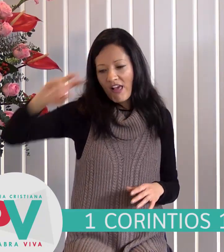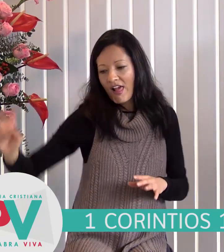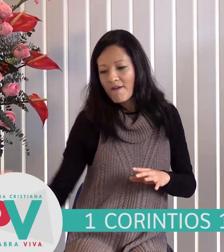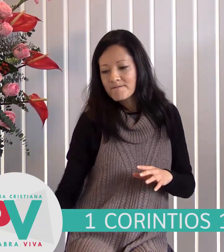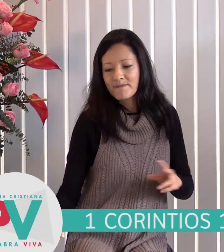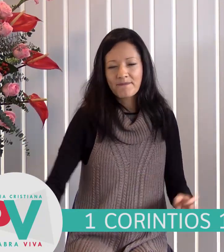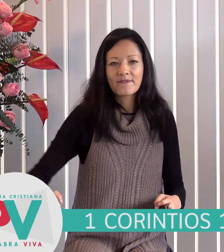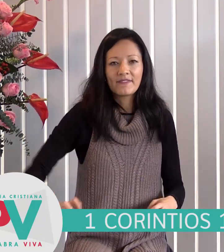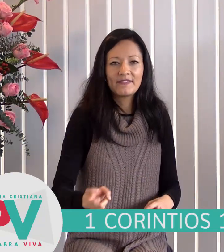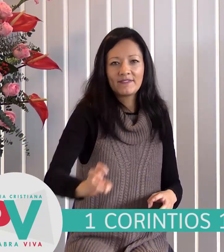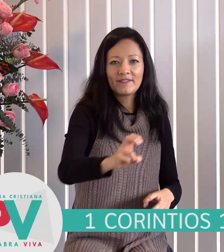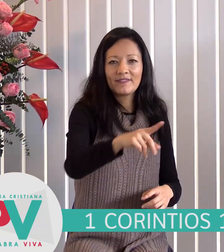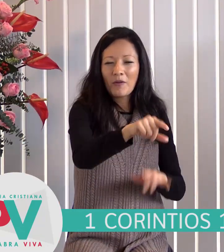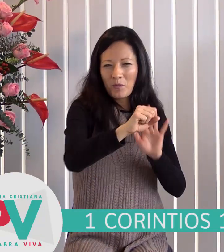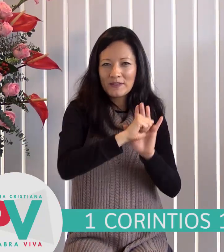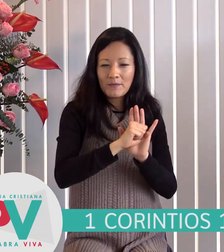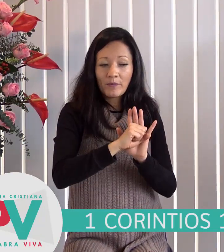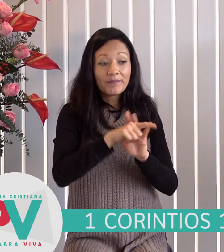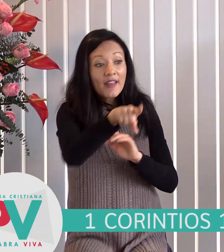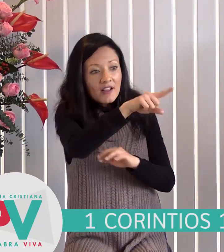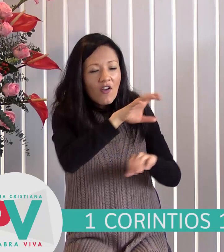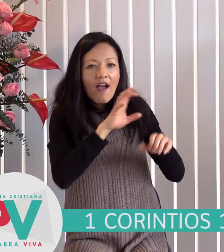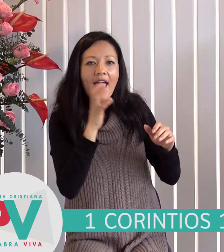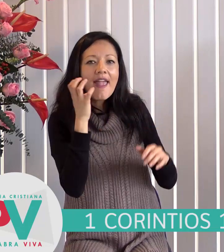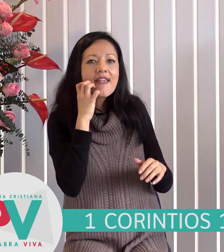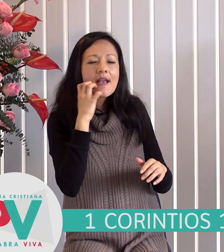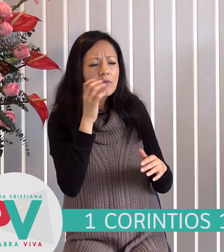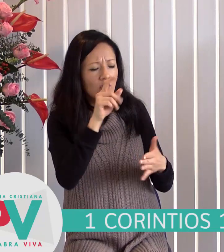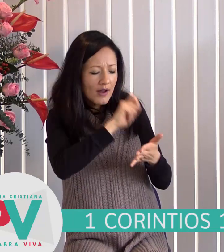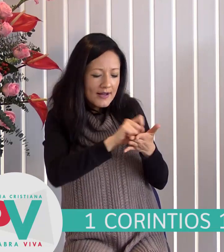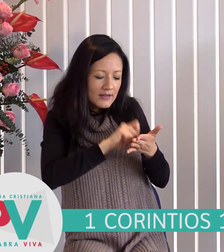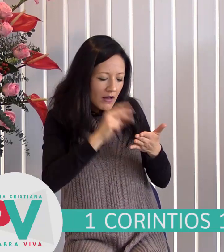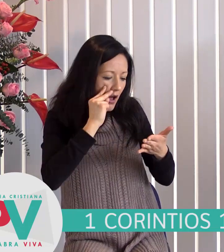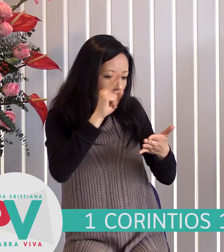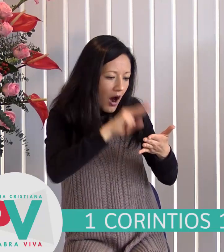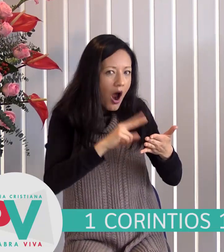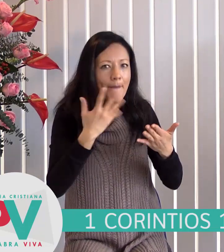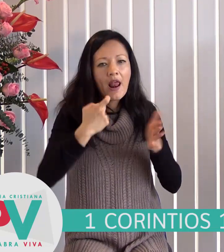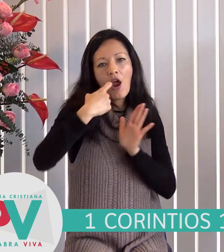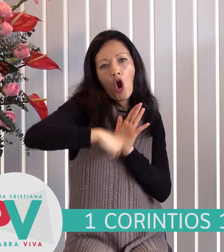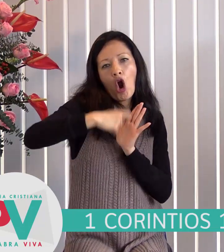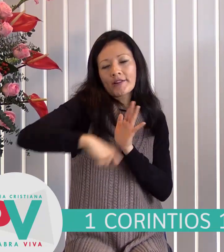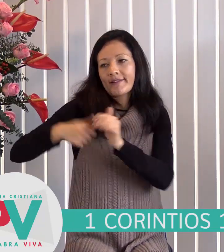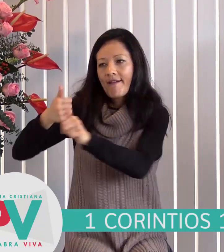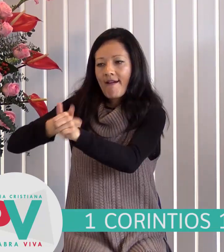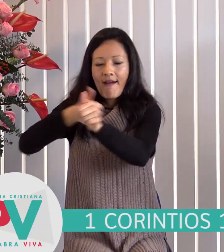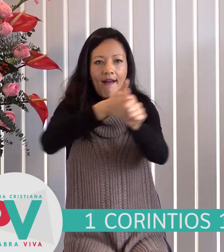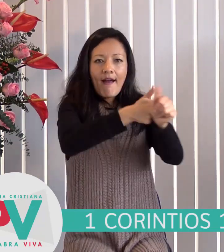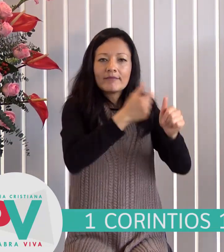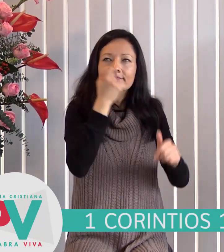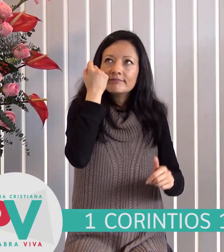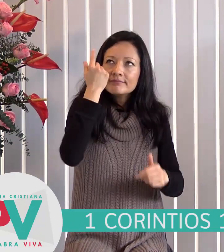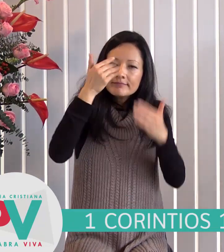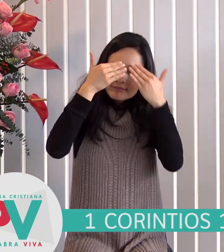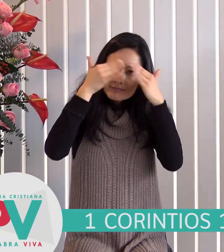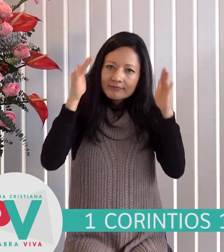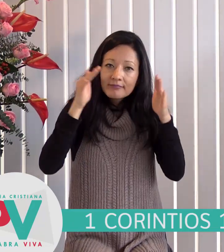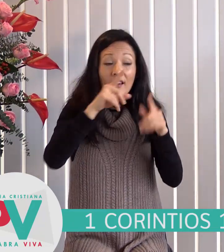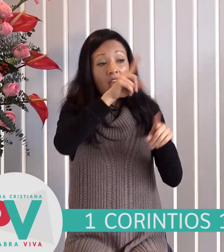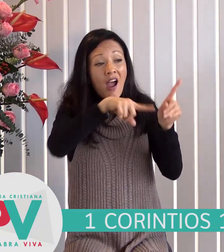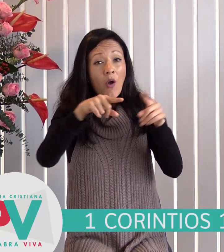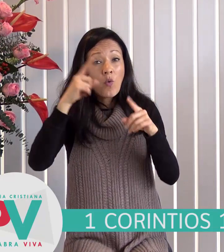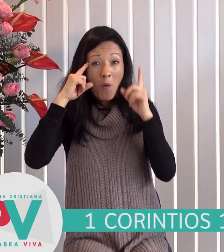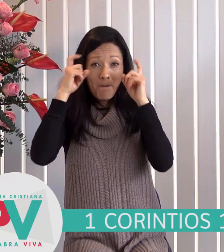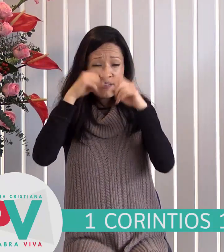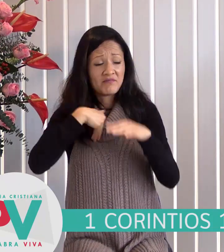como ejemplo y están escritas para amonestarnos a nosotros, a quienes han alcanzado los fines de los siglos. Así que el que piense